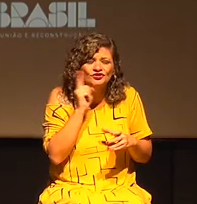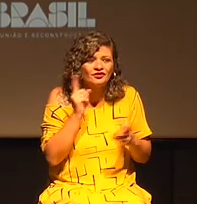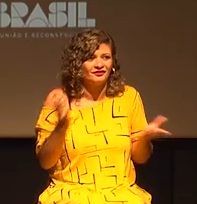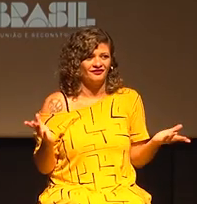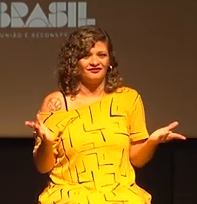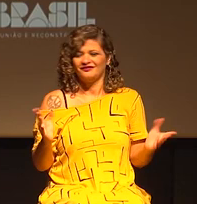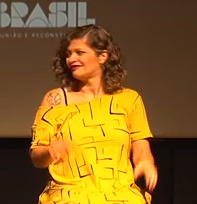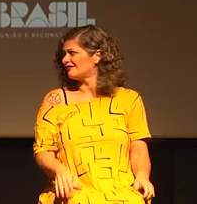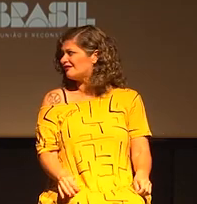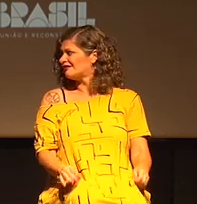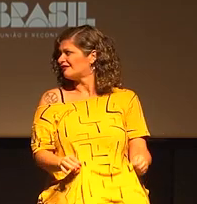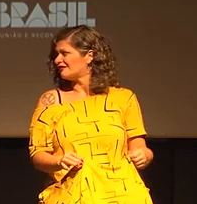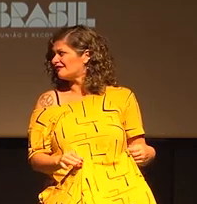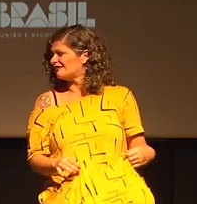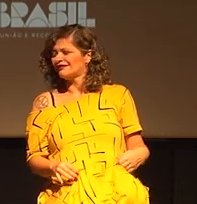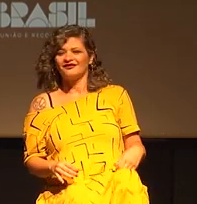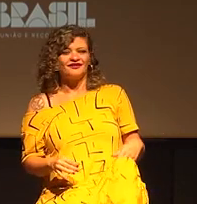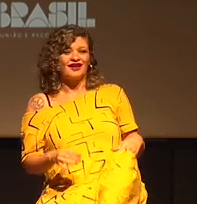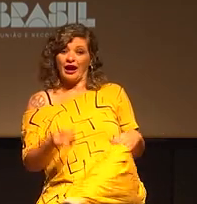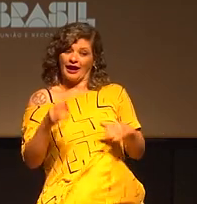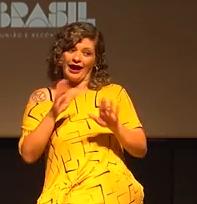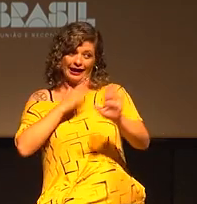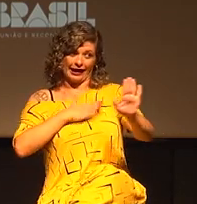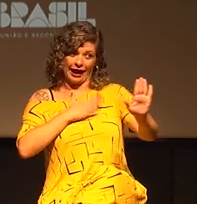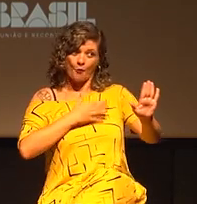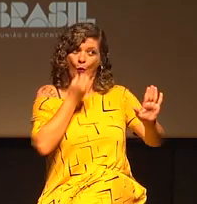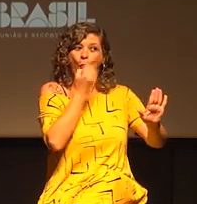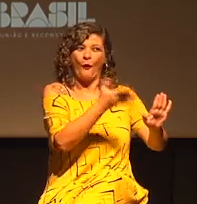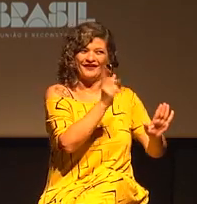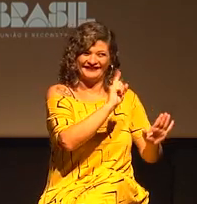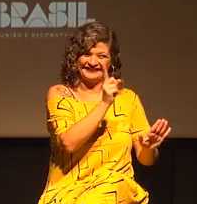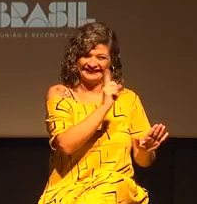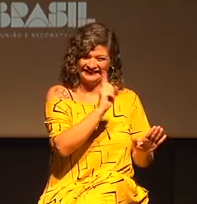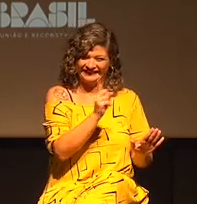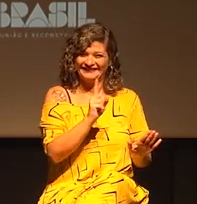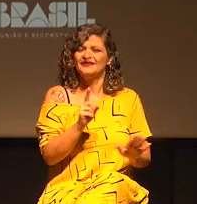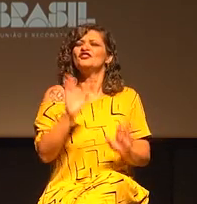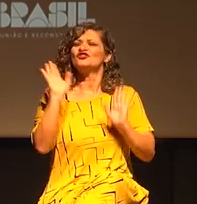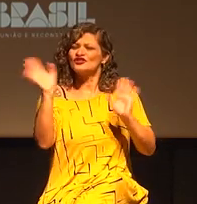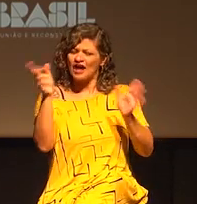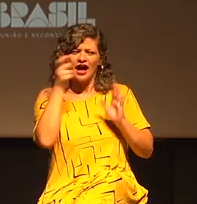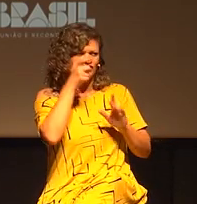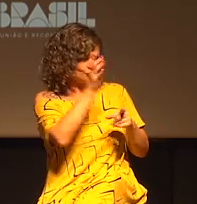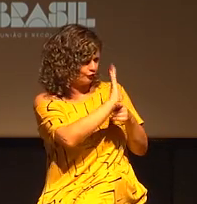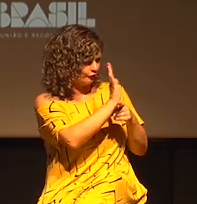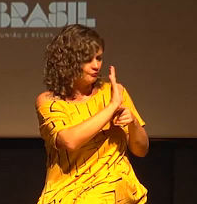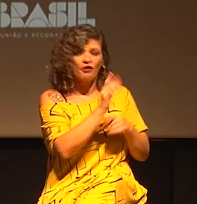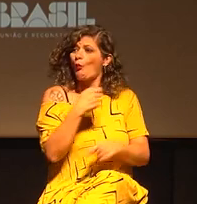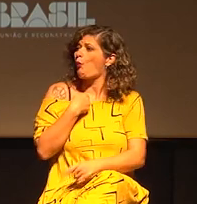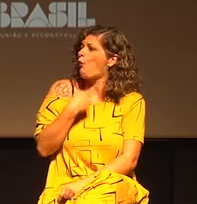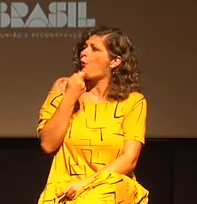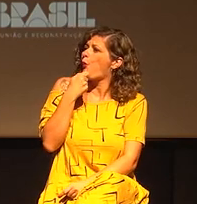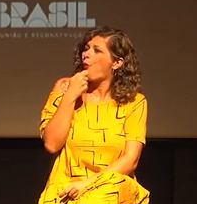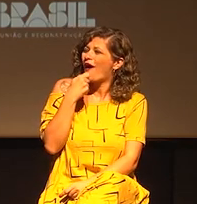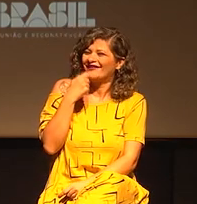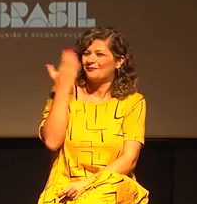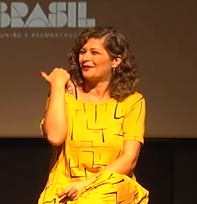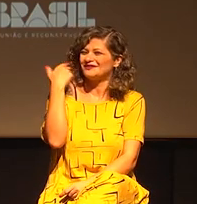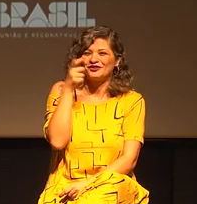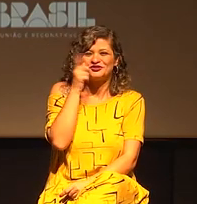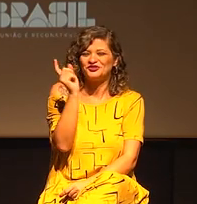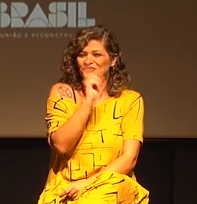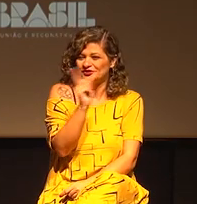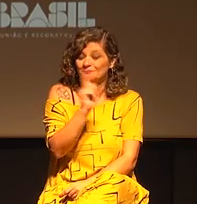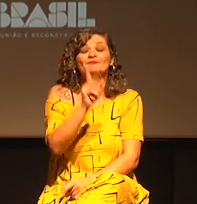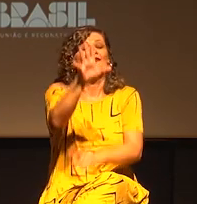calma não conta ainda só não não vou mas é já tinha visto fil não eu não tinha visto